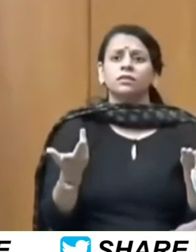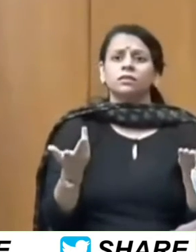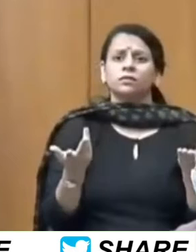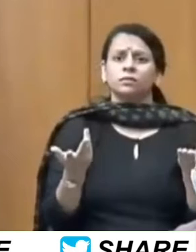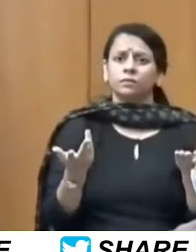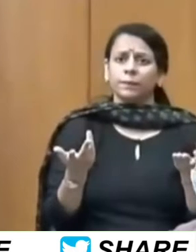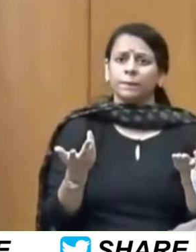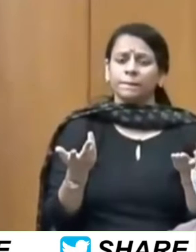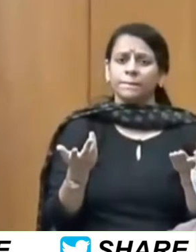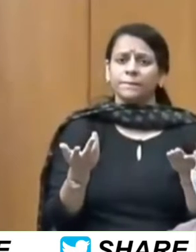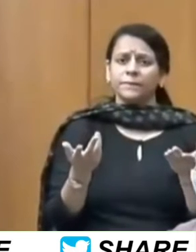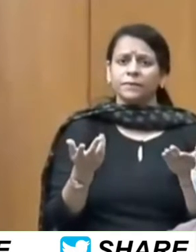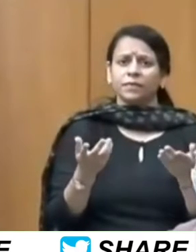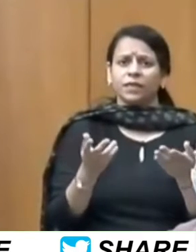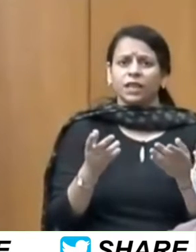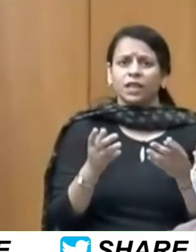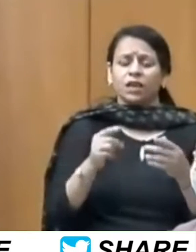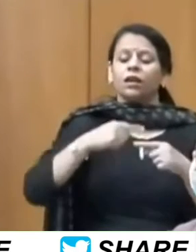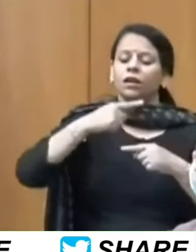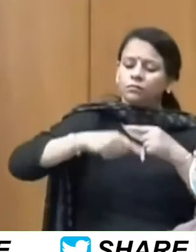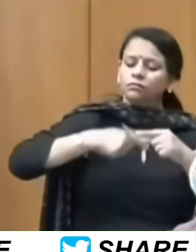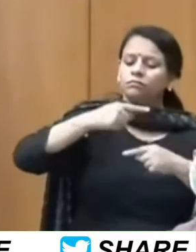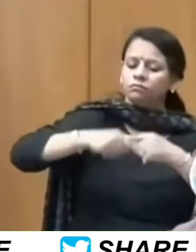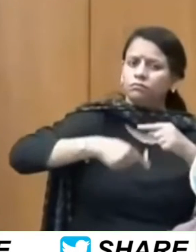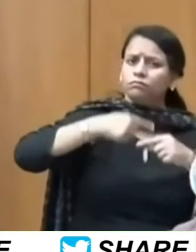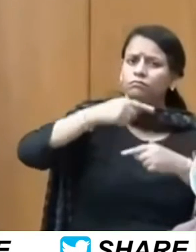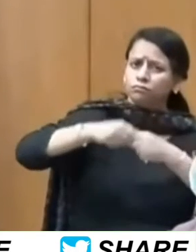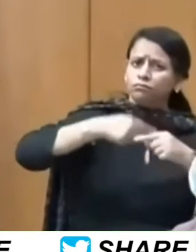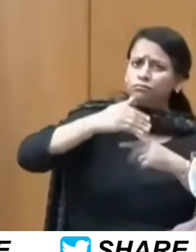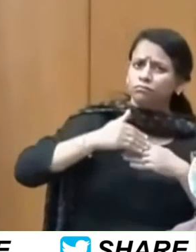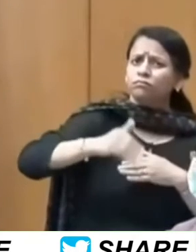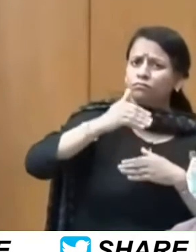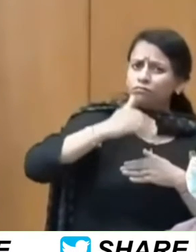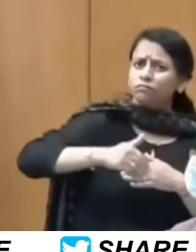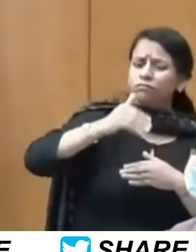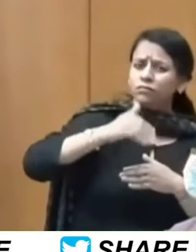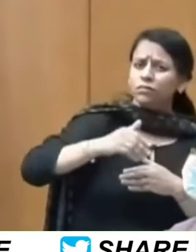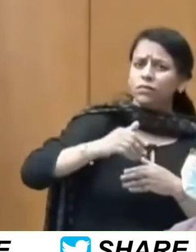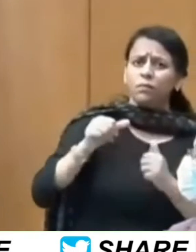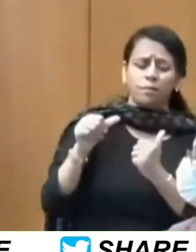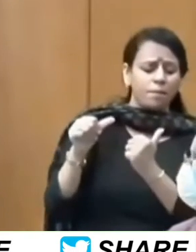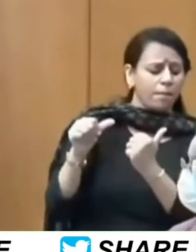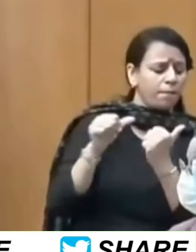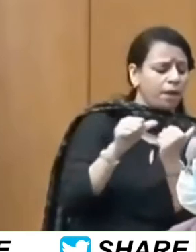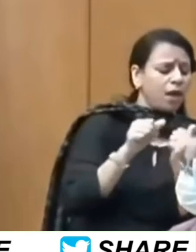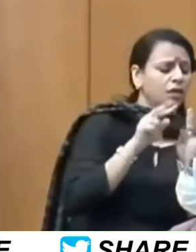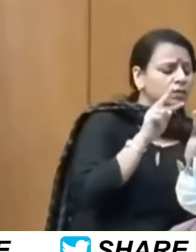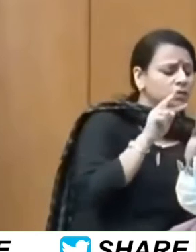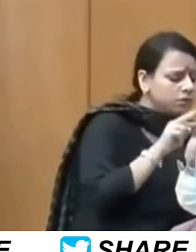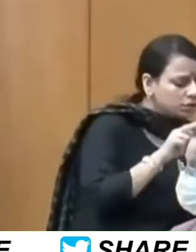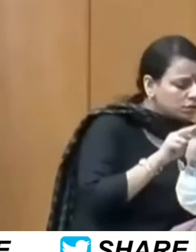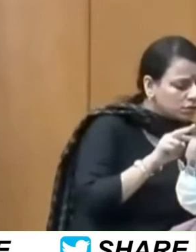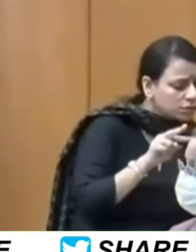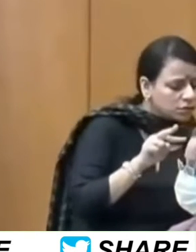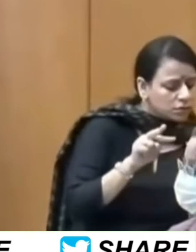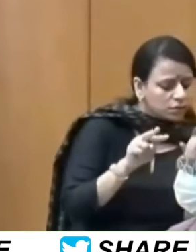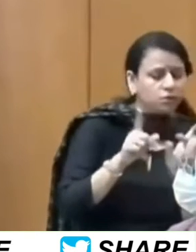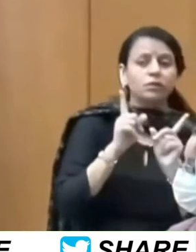थोड़ा इंटरवल, रेगुलर इंटरवल में थोड़ा पीछे मोड़ के दिखने की आवश्यकता होती